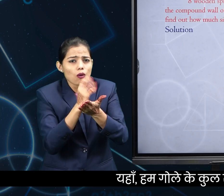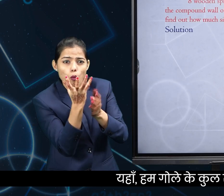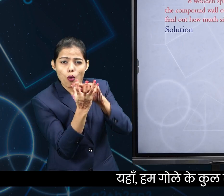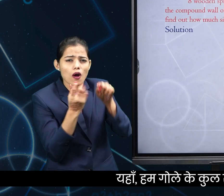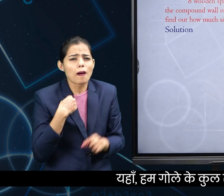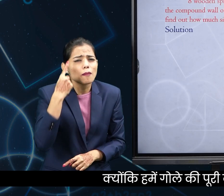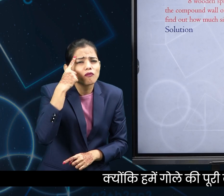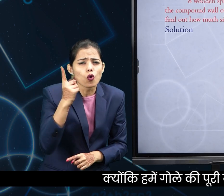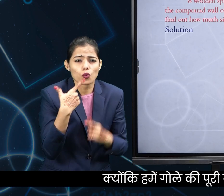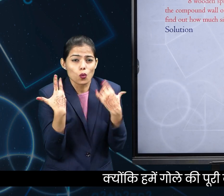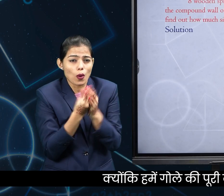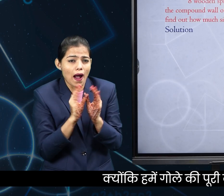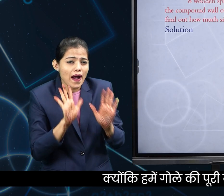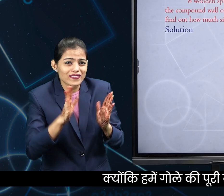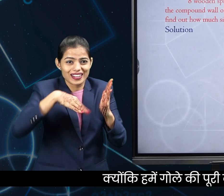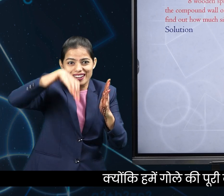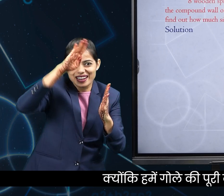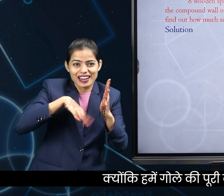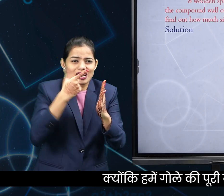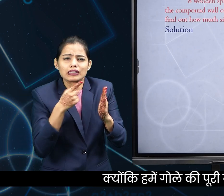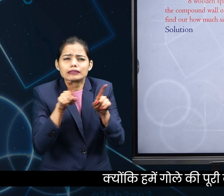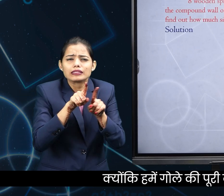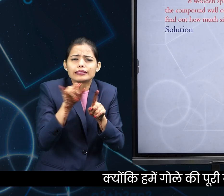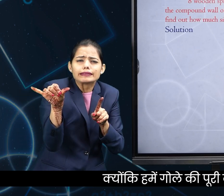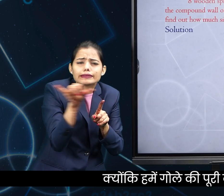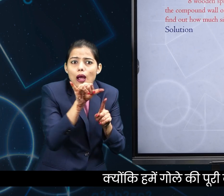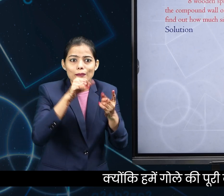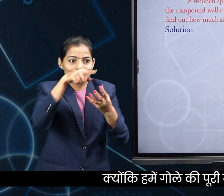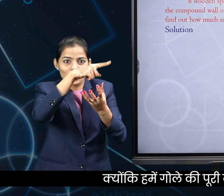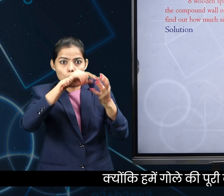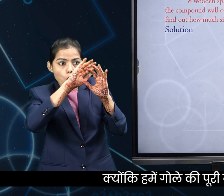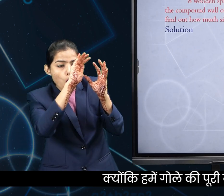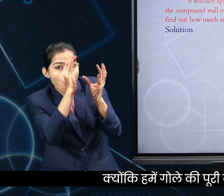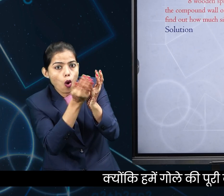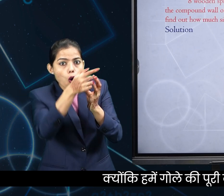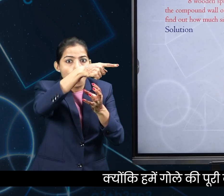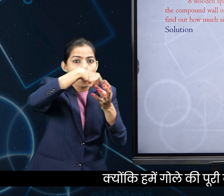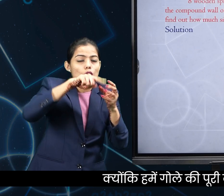करेंगे, क्योंकि हमें गोले की पूरी बाहरी सतह को रंग करना है।